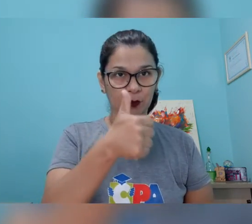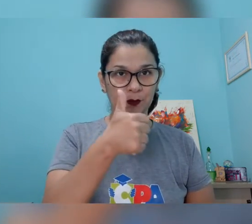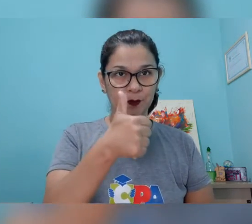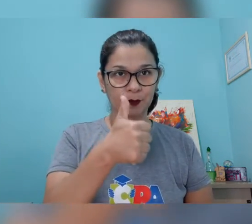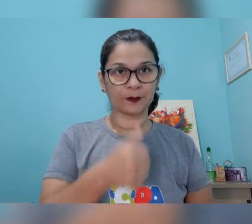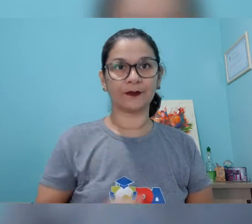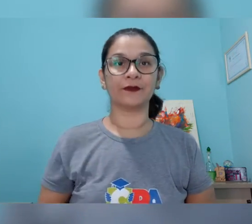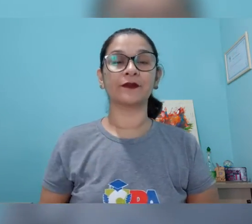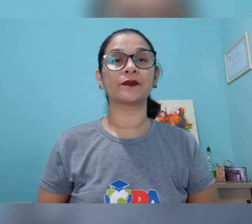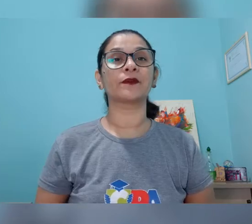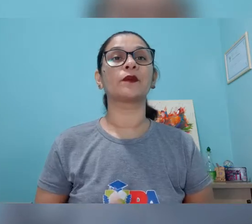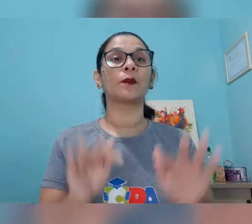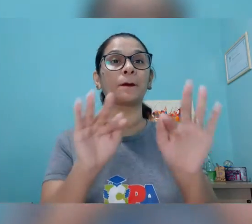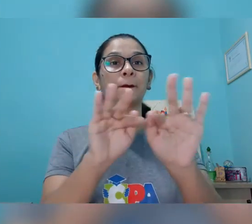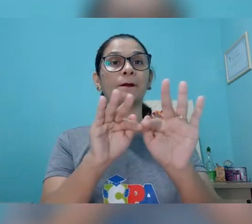primeiro,